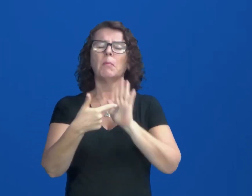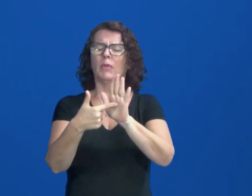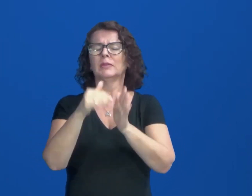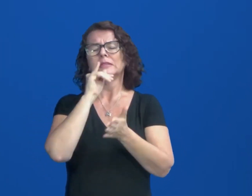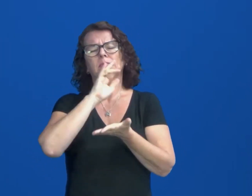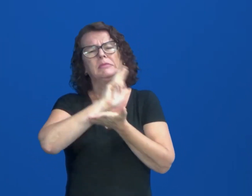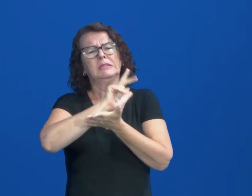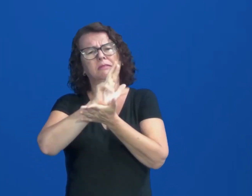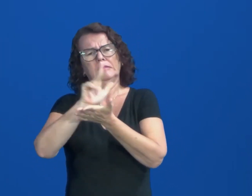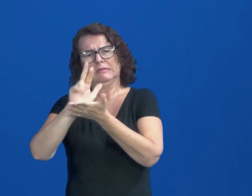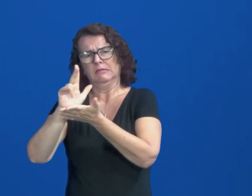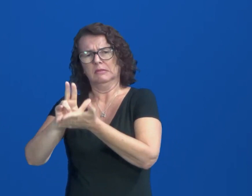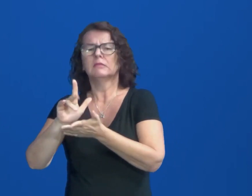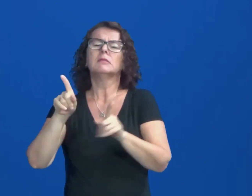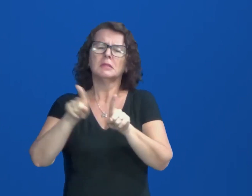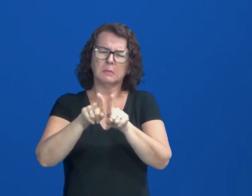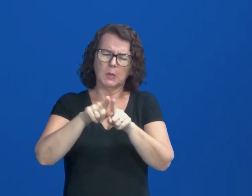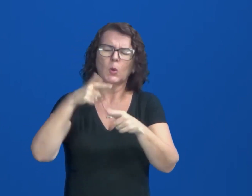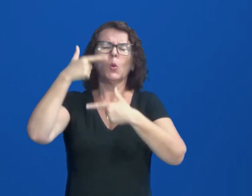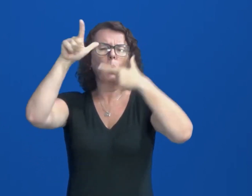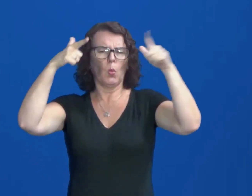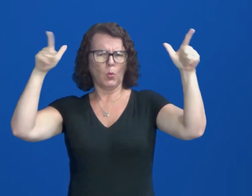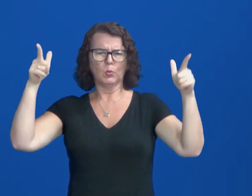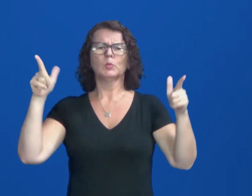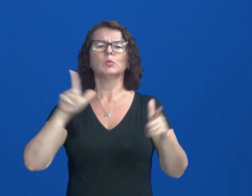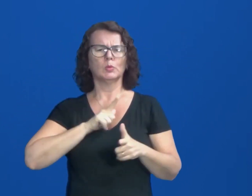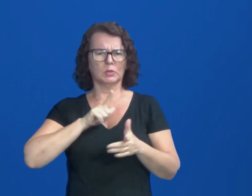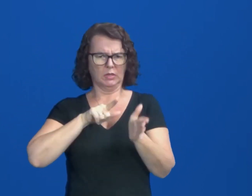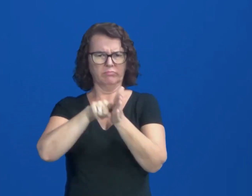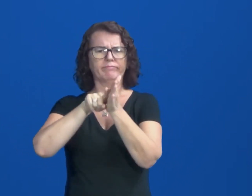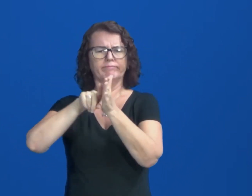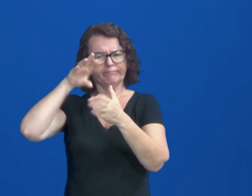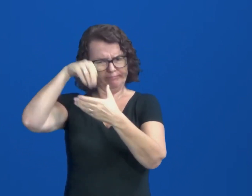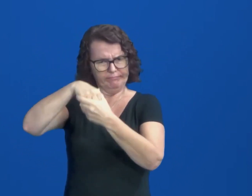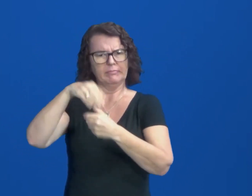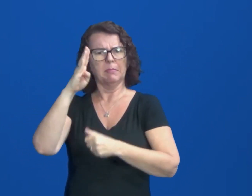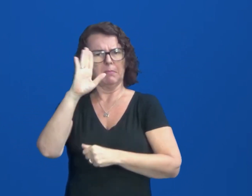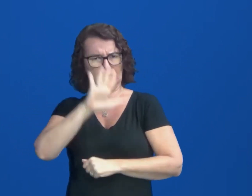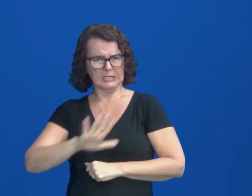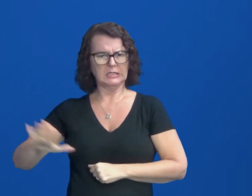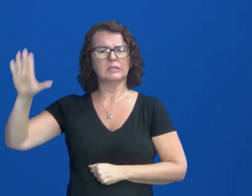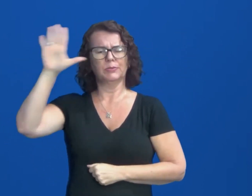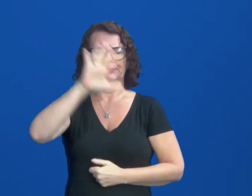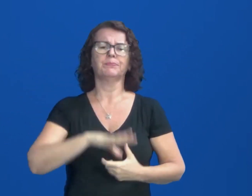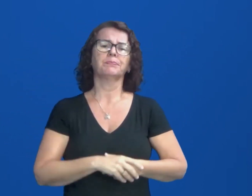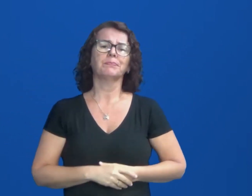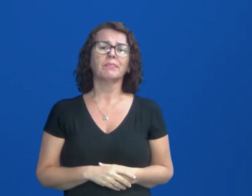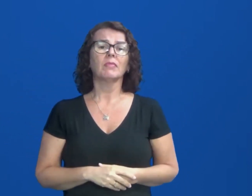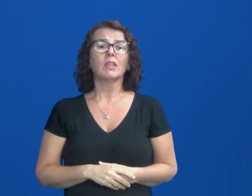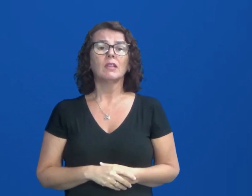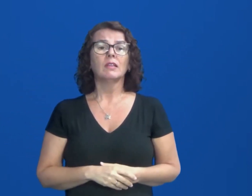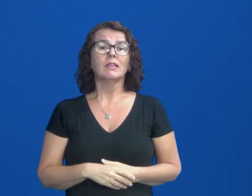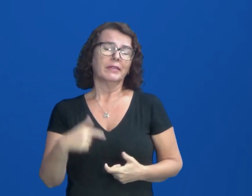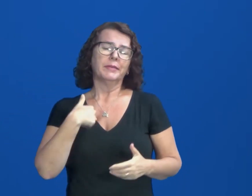mostrando diversas outras pesquisas organizadas neste livro aqui do